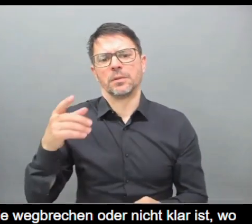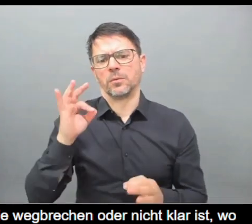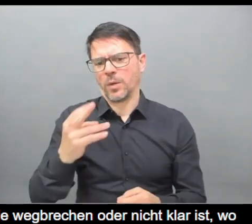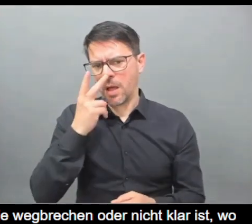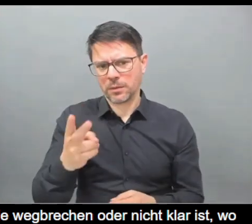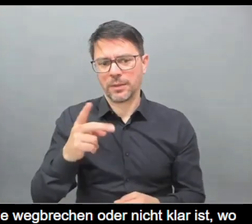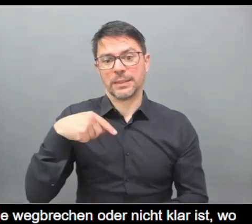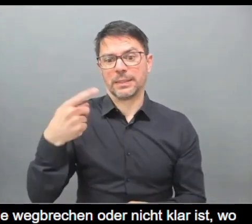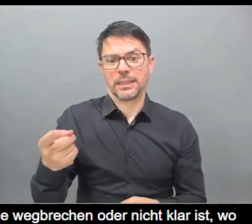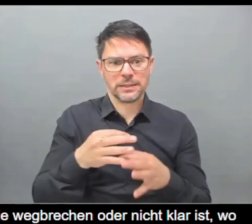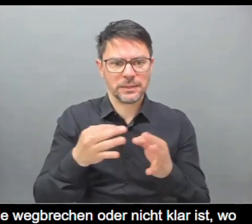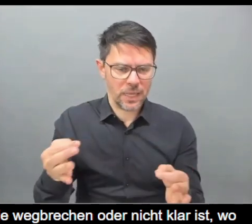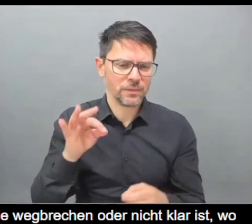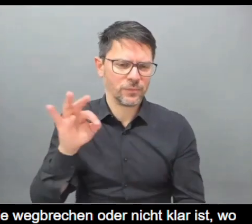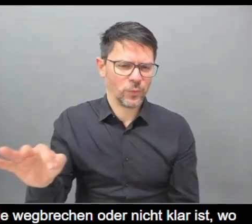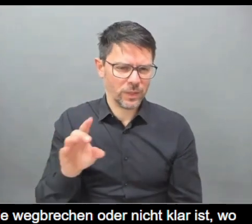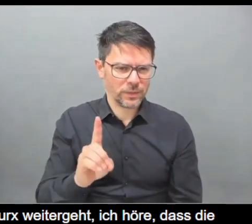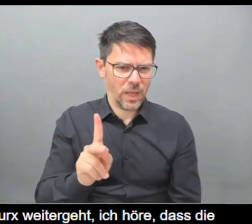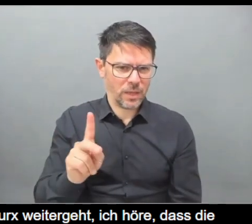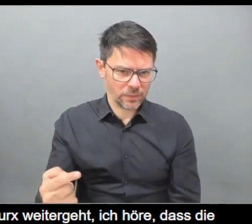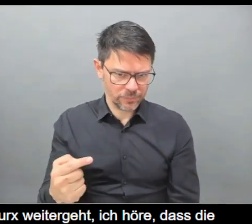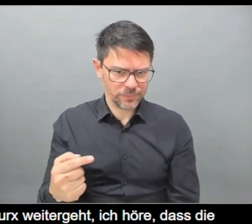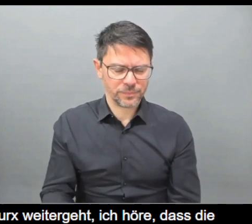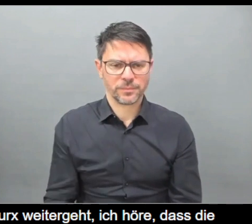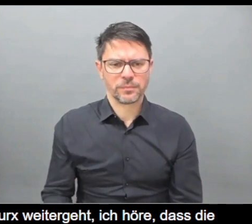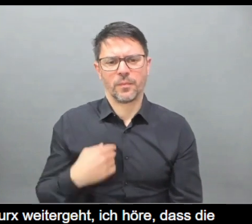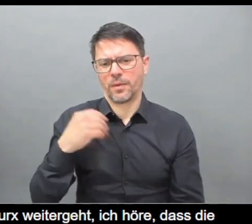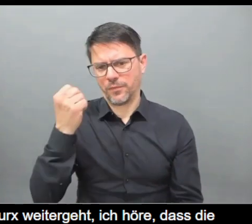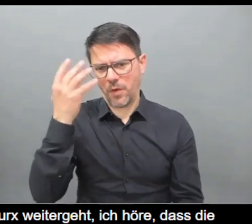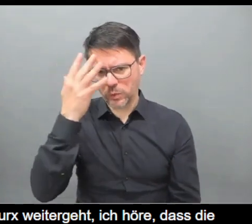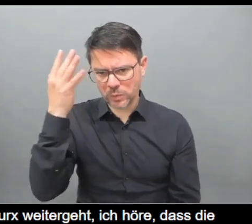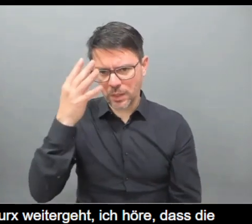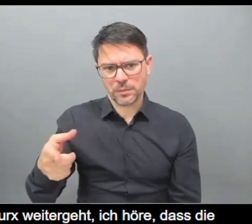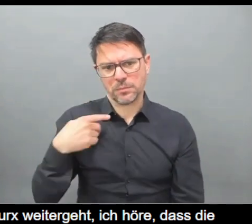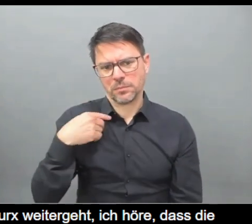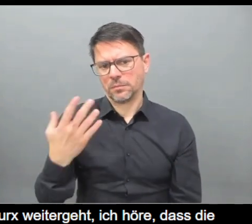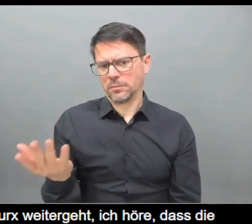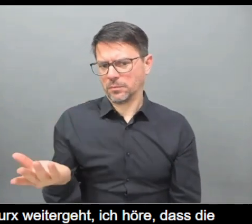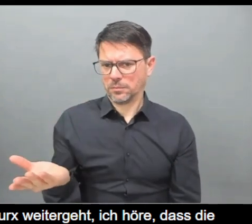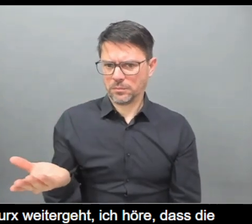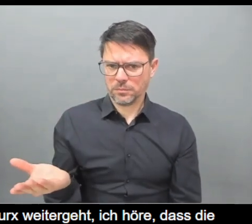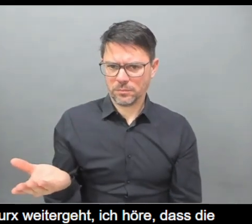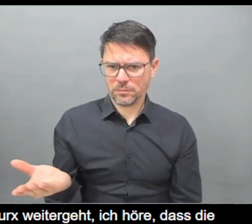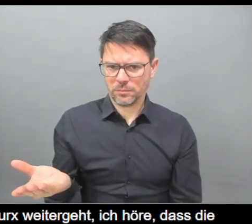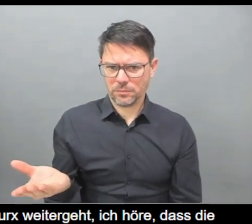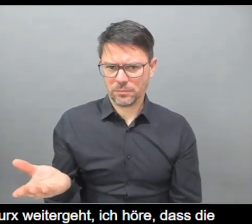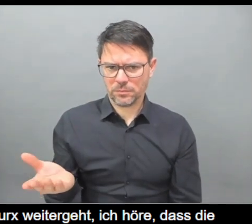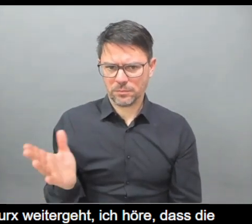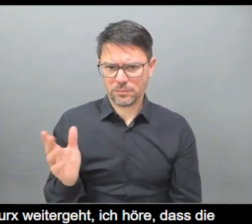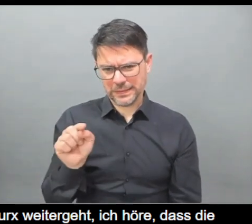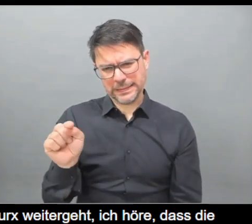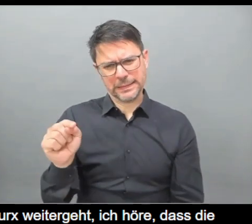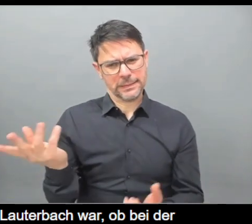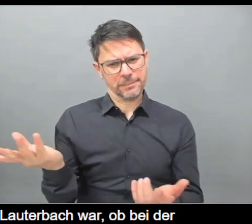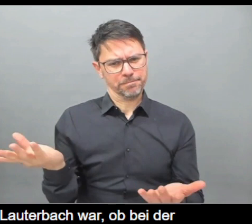nicht. Und das will ich einfach nicht. Ich will, dass wir von den Menschen im Freistaat her so eine Reform machen. Wir brauchen eine Reform. Das wird auch nicht immer ganz einfach